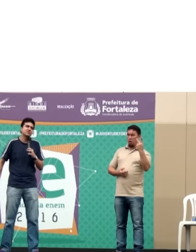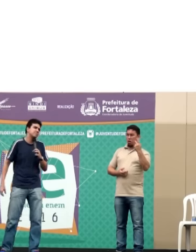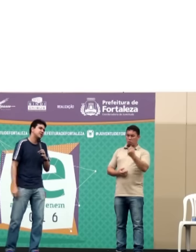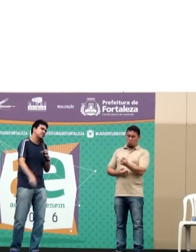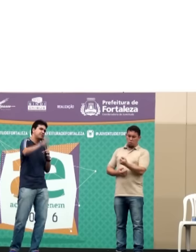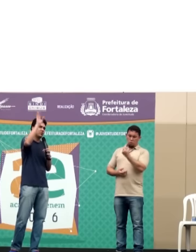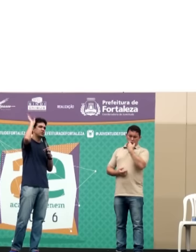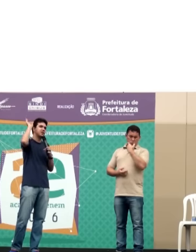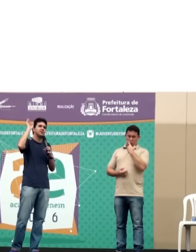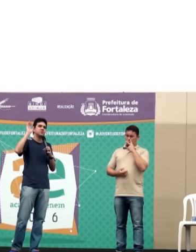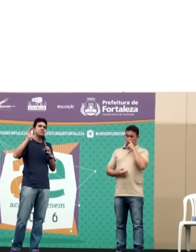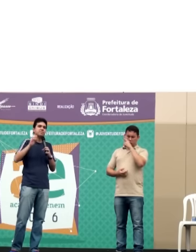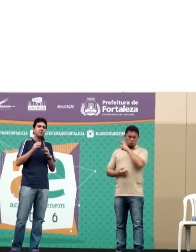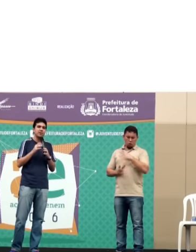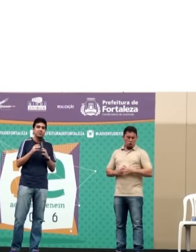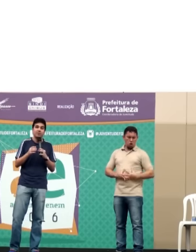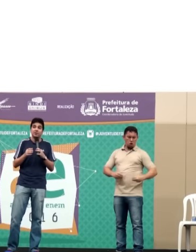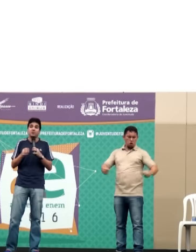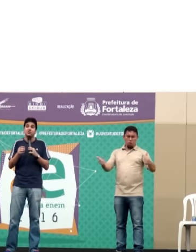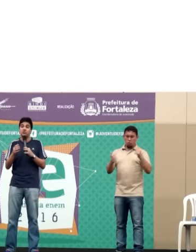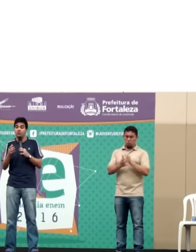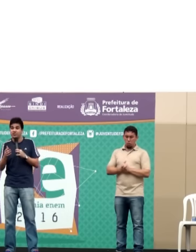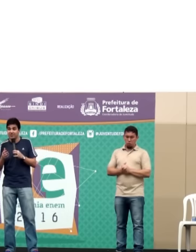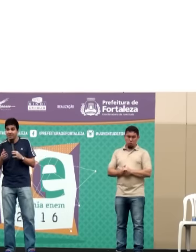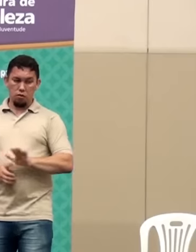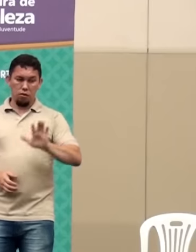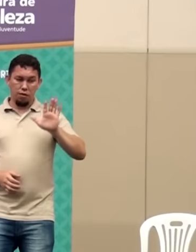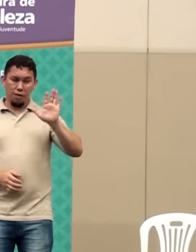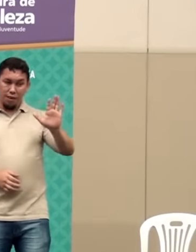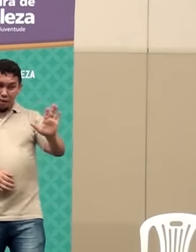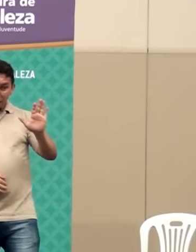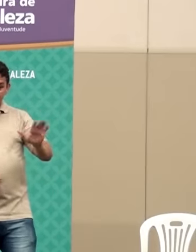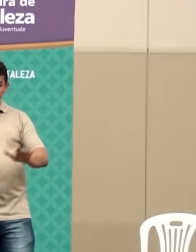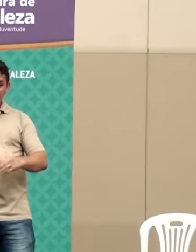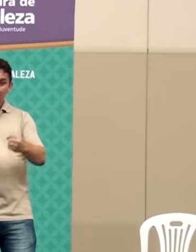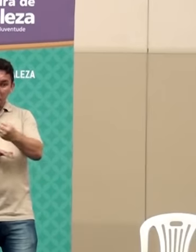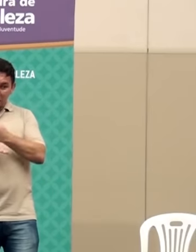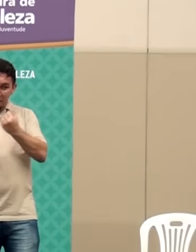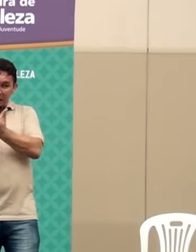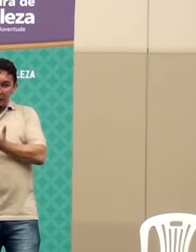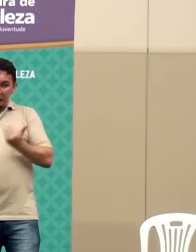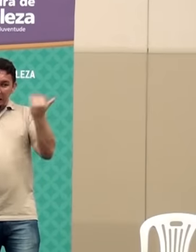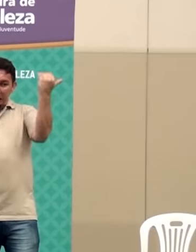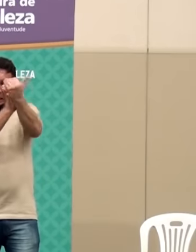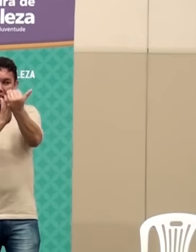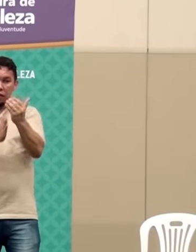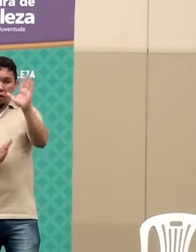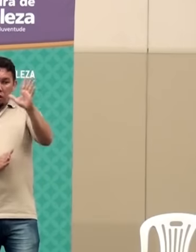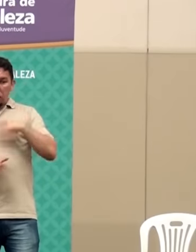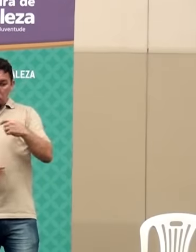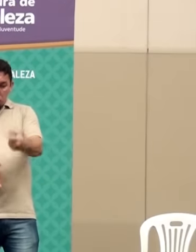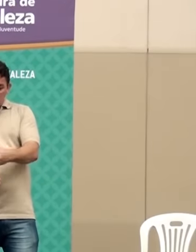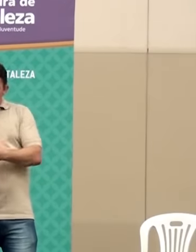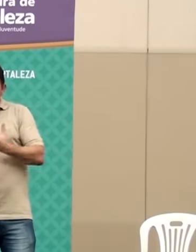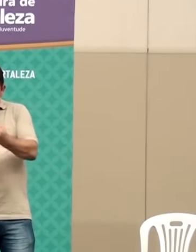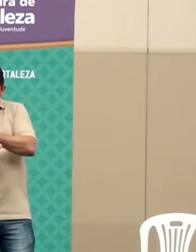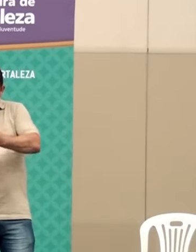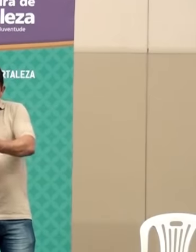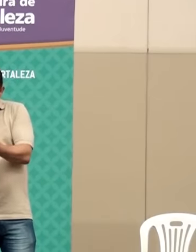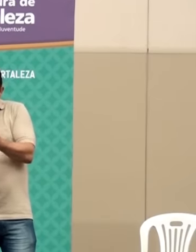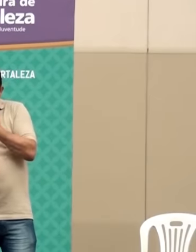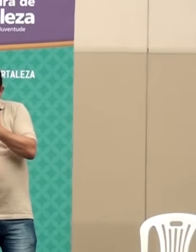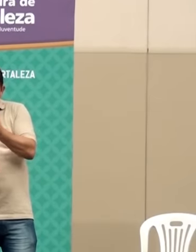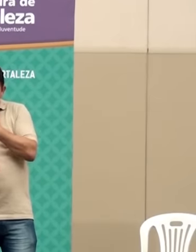Toma logo essa base forte aí e resolve o problema. Só, gente, que essa base ela é muito forte. Se você for tomar um comprimido, for